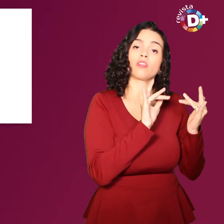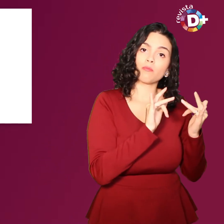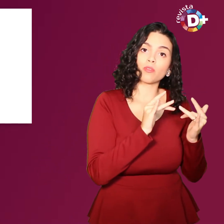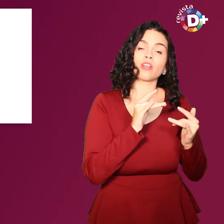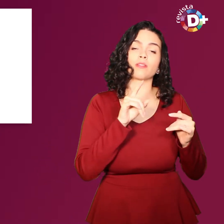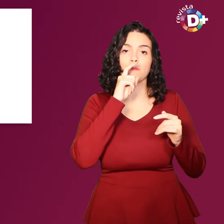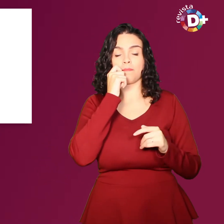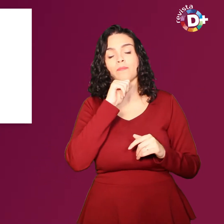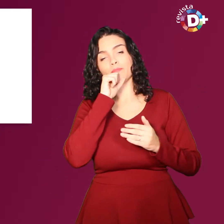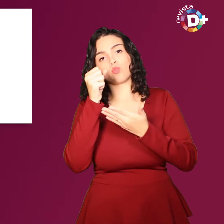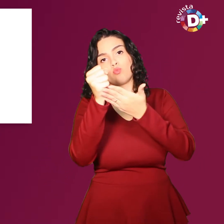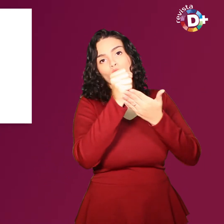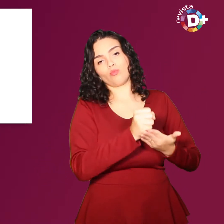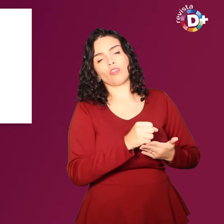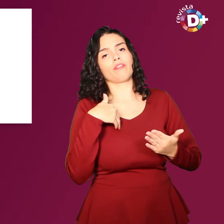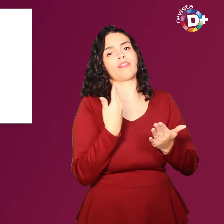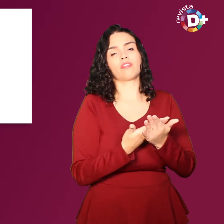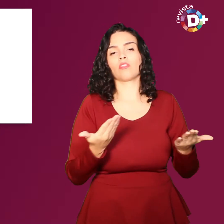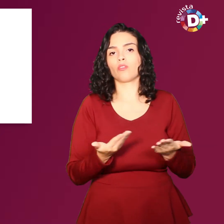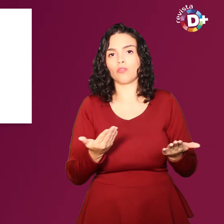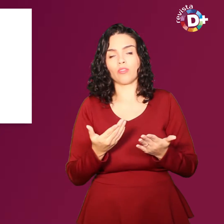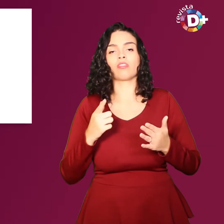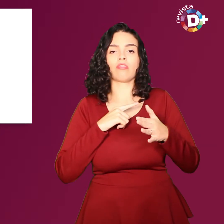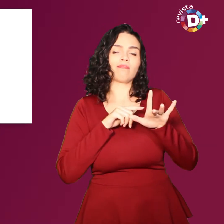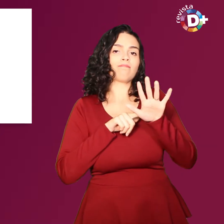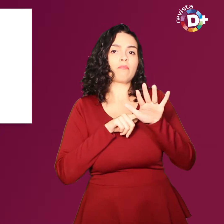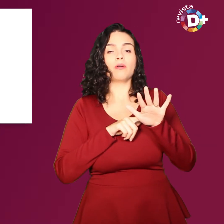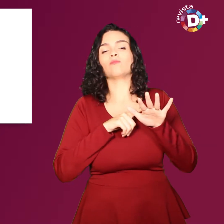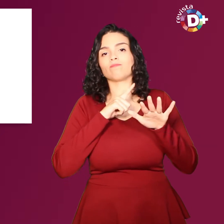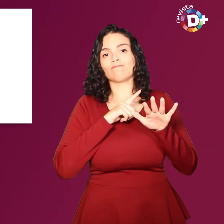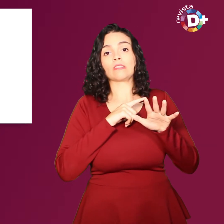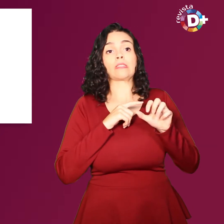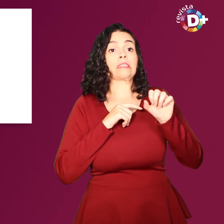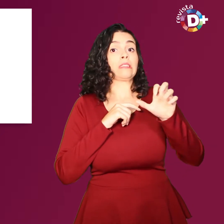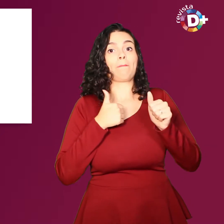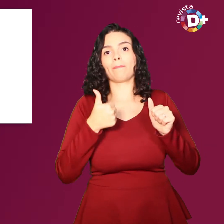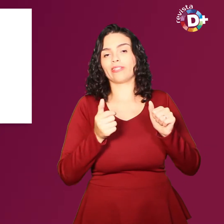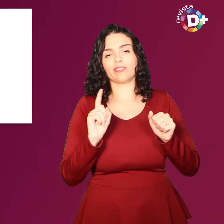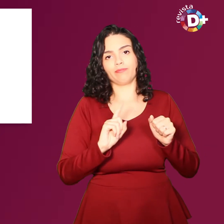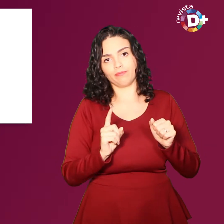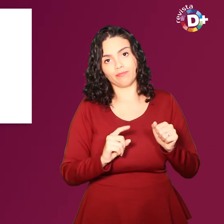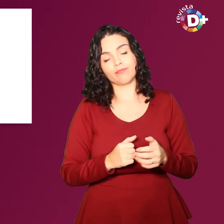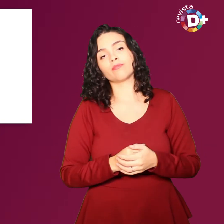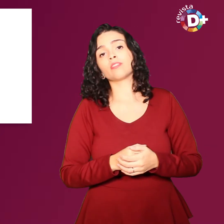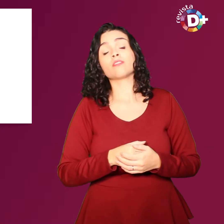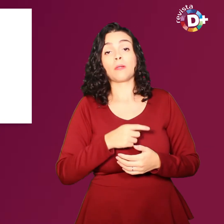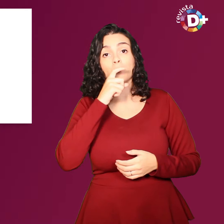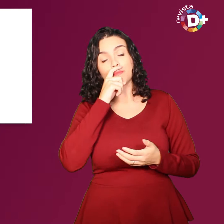e meu então namorado me trouxeram de volta. Até hoje tenho sequelas na mão. Já em casa, o pai lhe disse